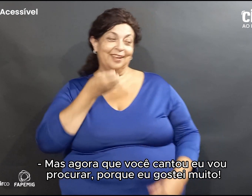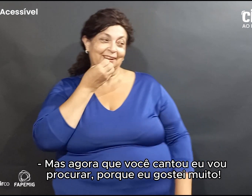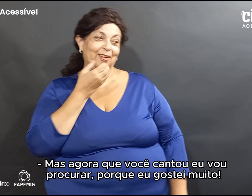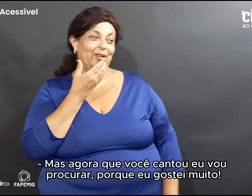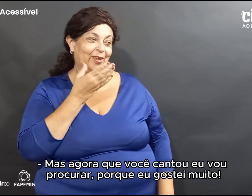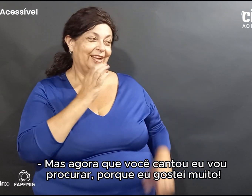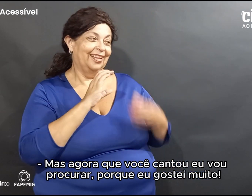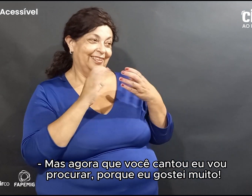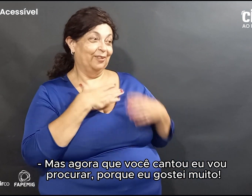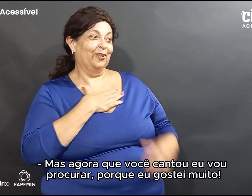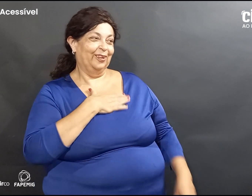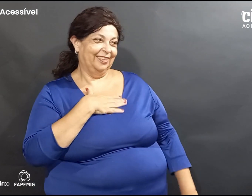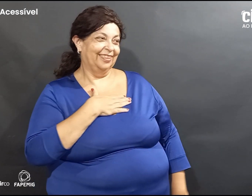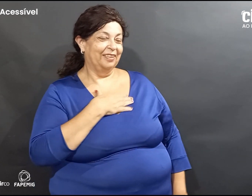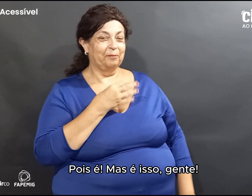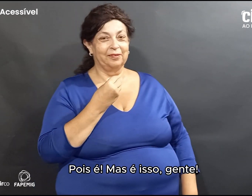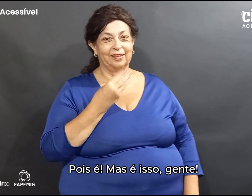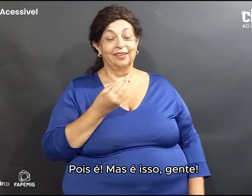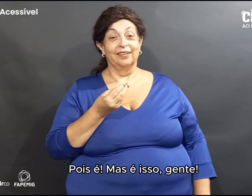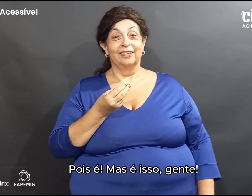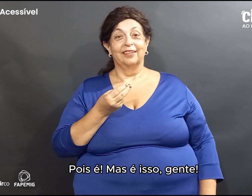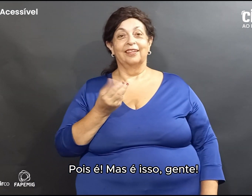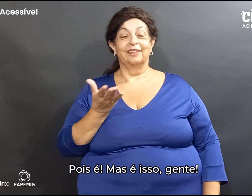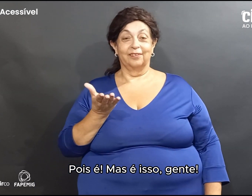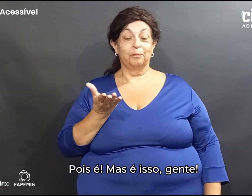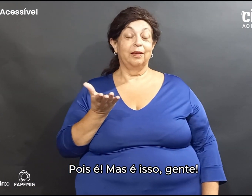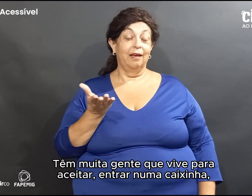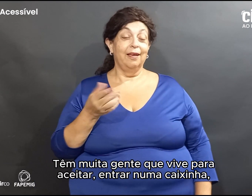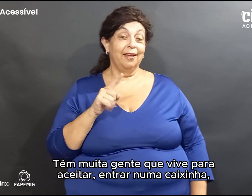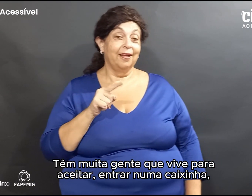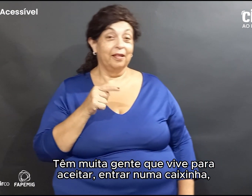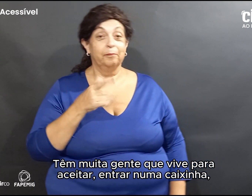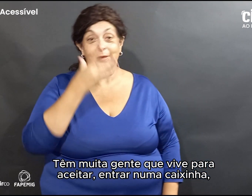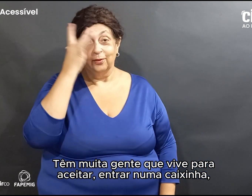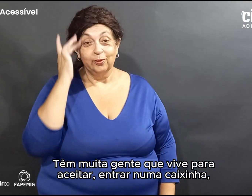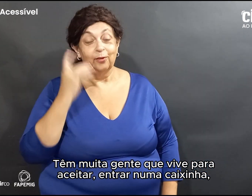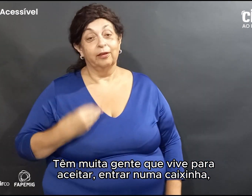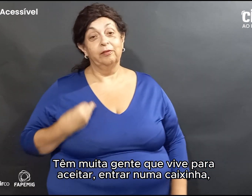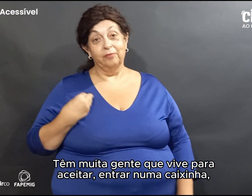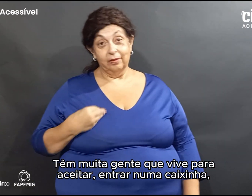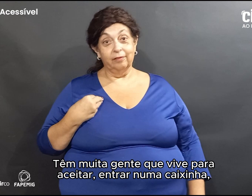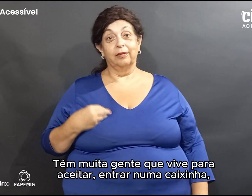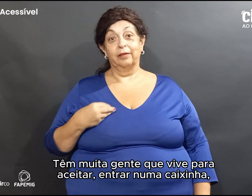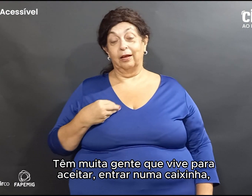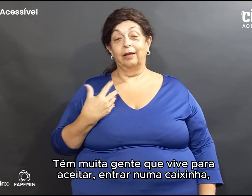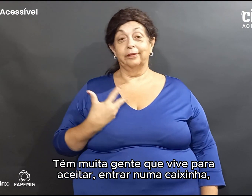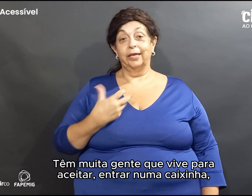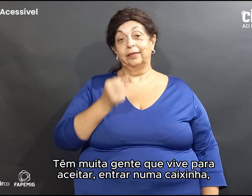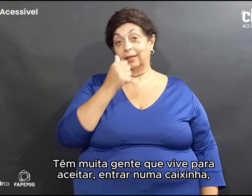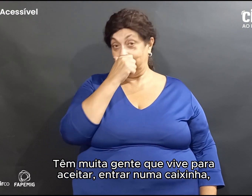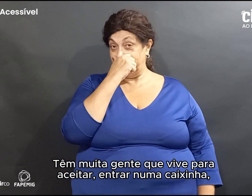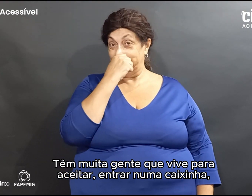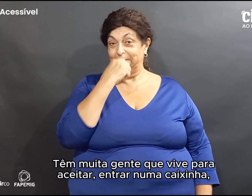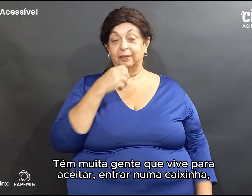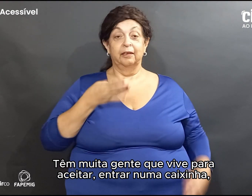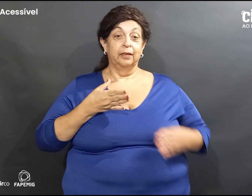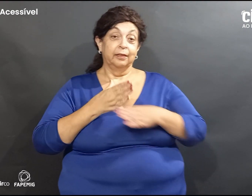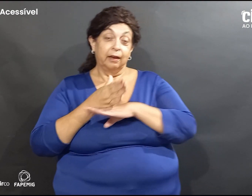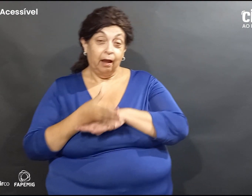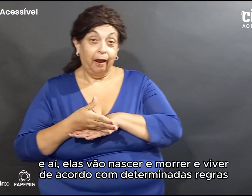porque eu gostei muito. Pois é, mas é isso, gente. Tem muita gente que vive pra aceitar entrar numa caixinha e aí